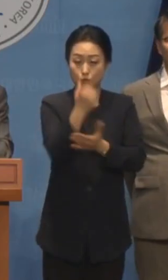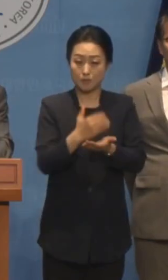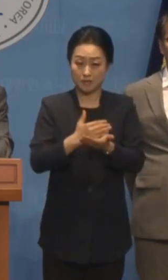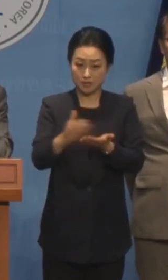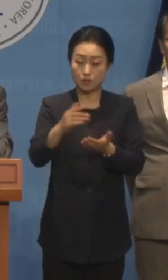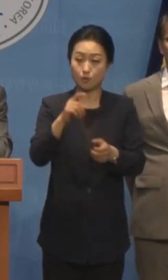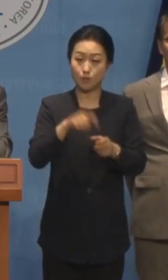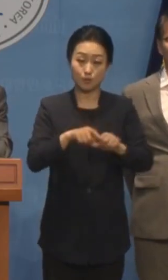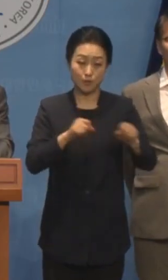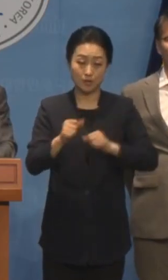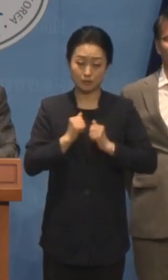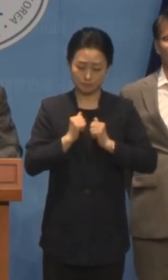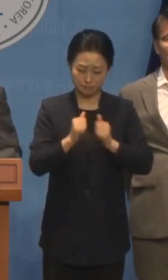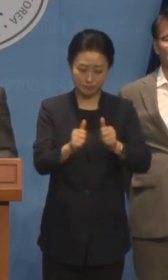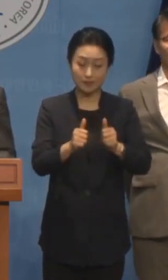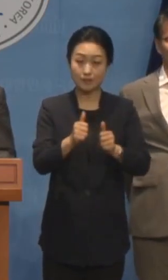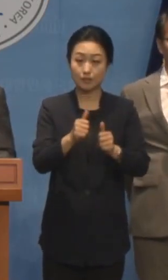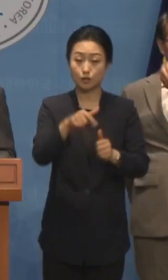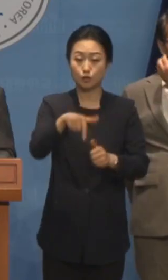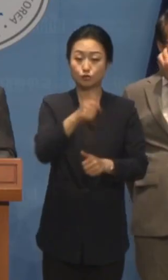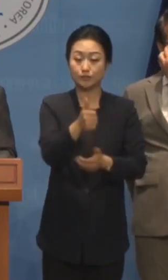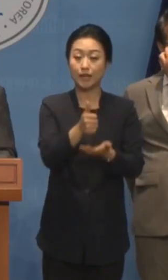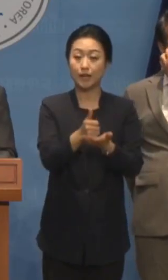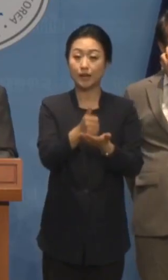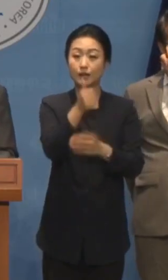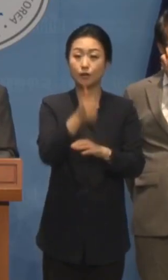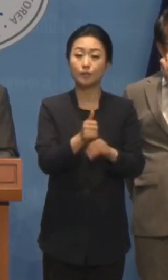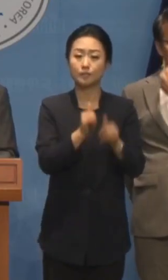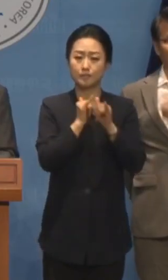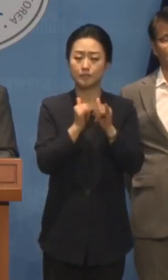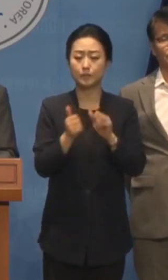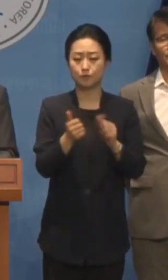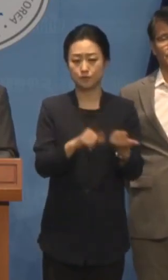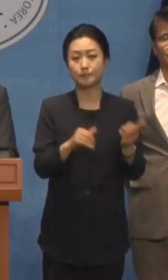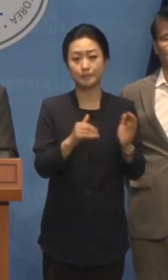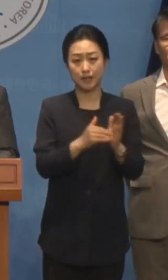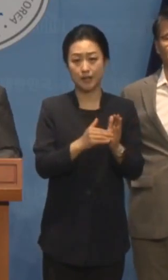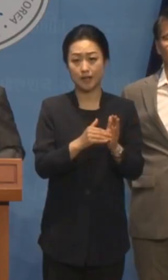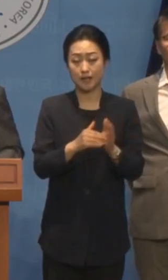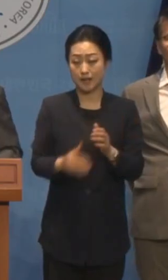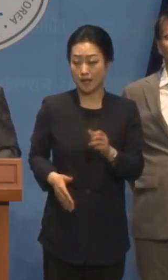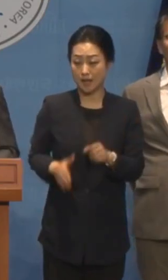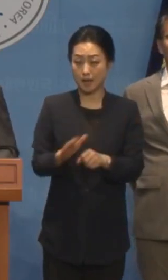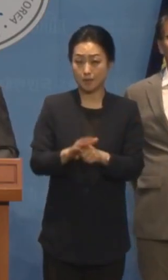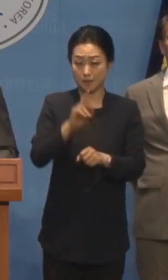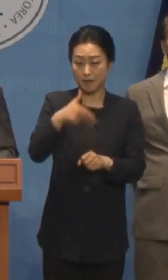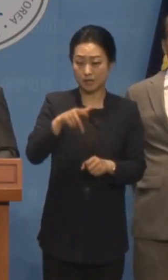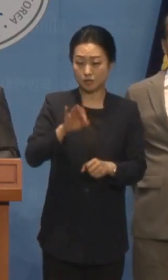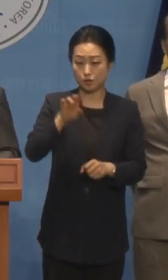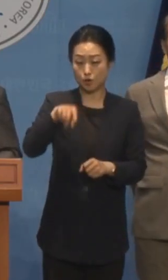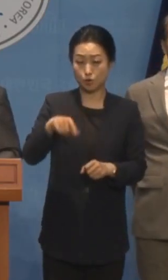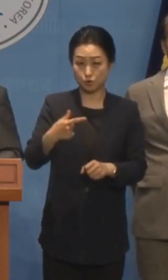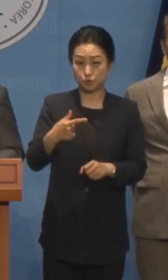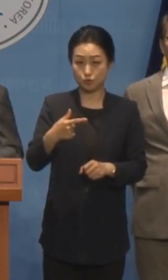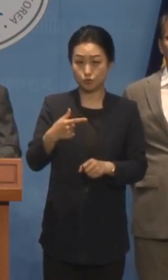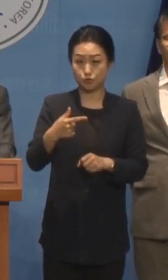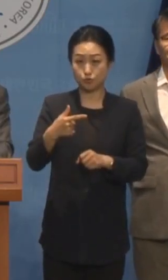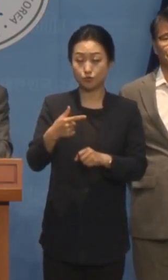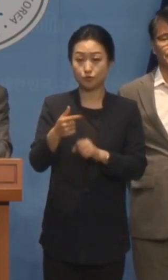국장은 극단적인 선택을 하였습니다. 또한 해병대 박정훈 대령, 백혜령 경전